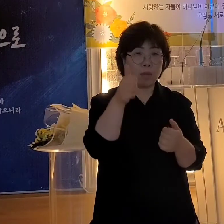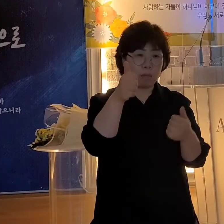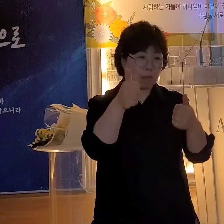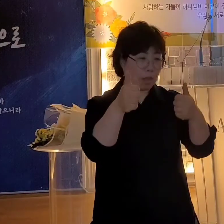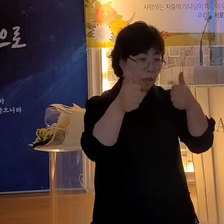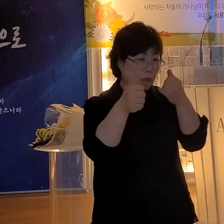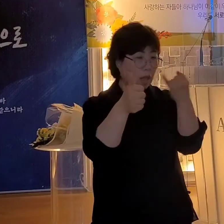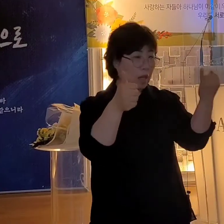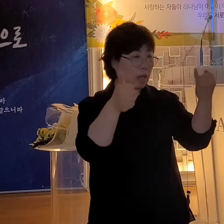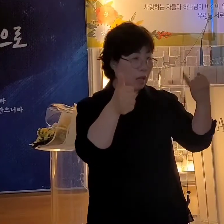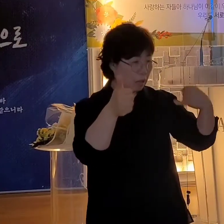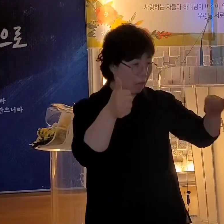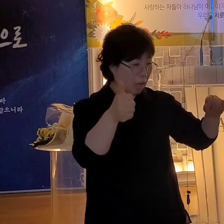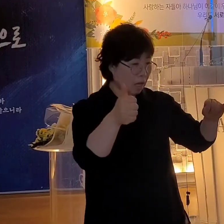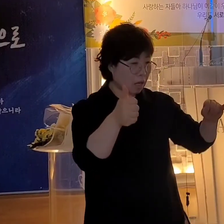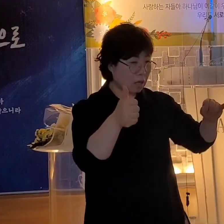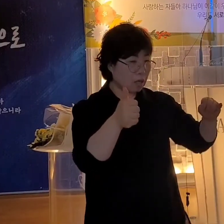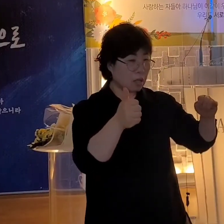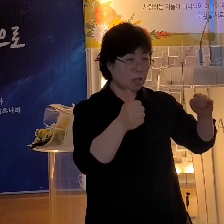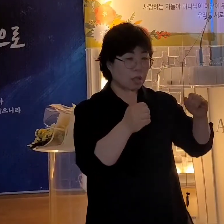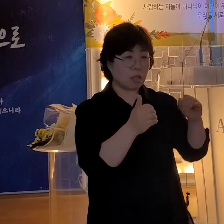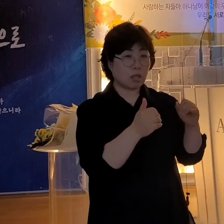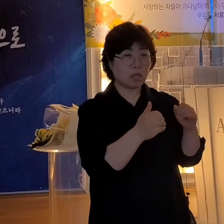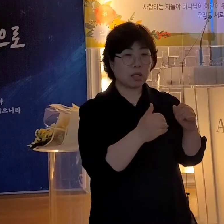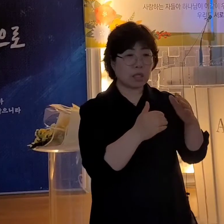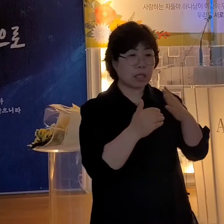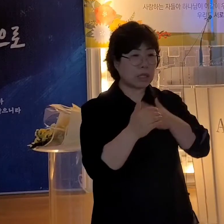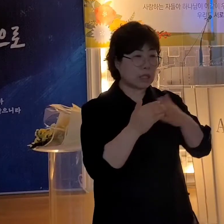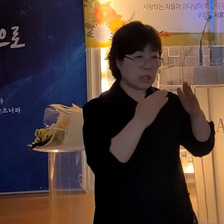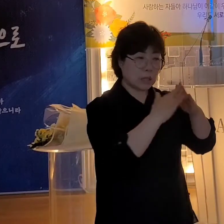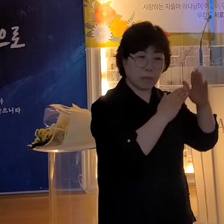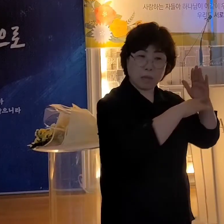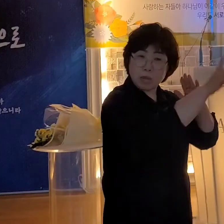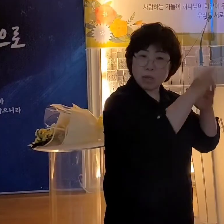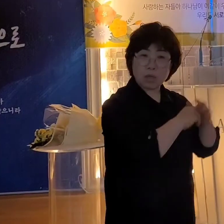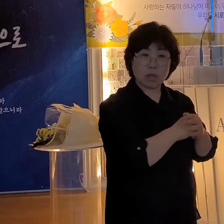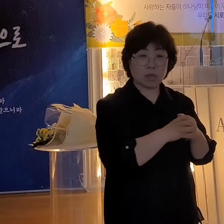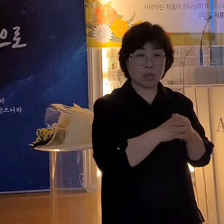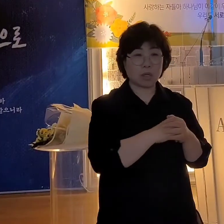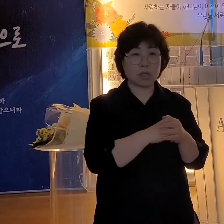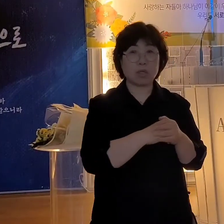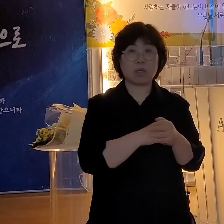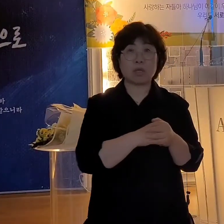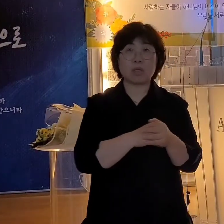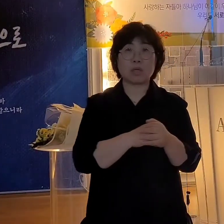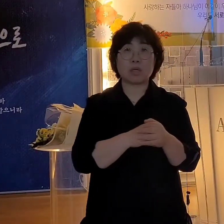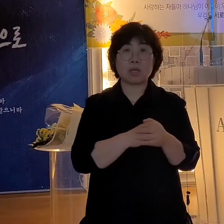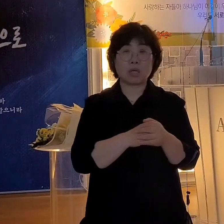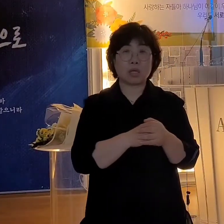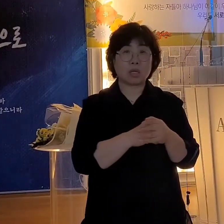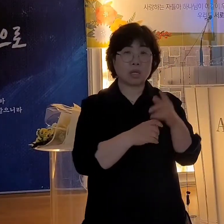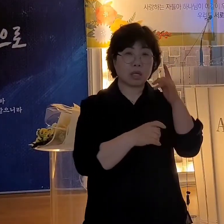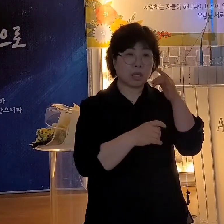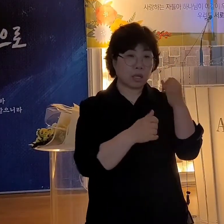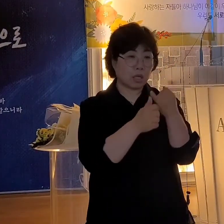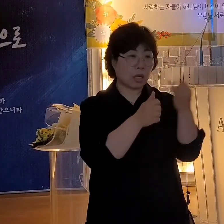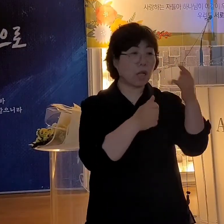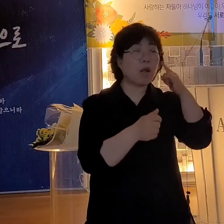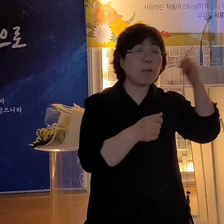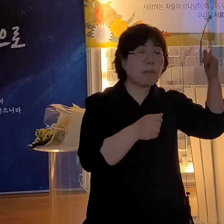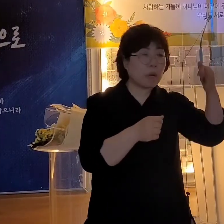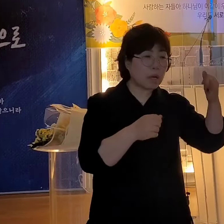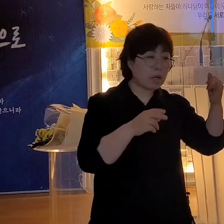인구를 피해 친정으로 갔는데 인구는 가족을 찾아갑니다. 이게 그 장모님 새로 산 열차야? 어? 귀엽다